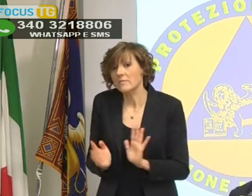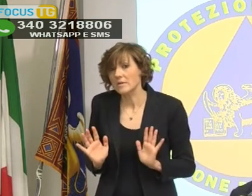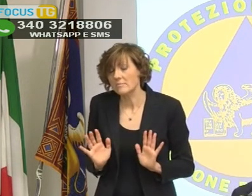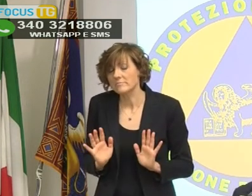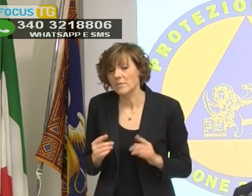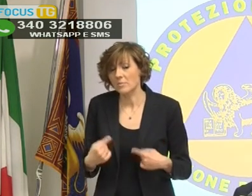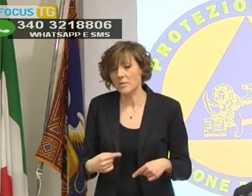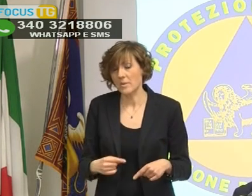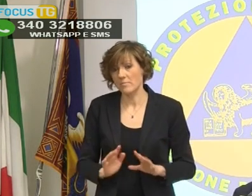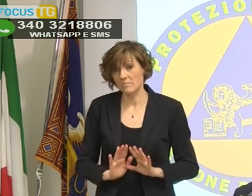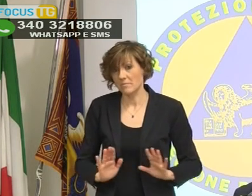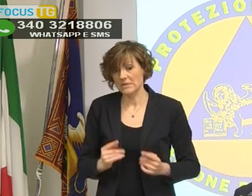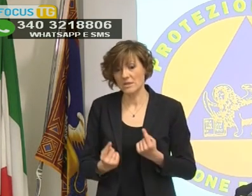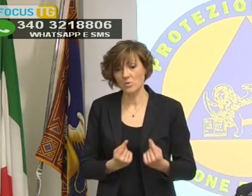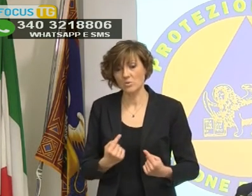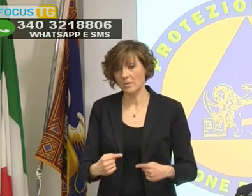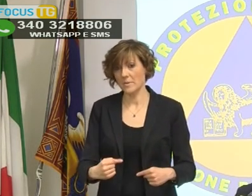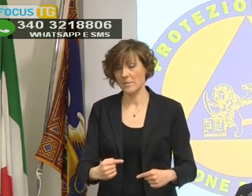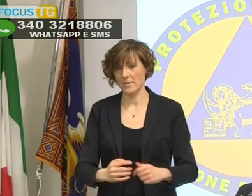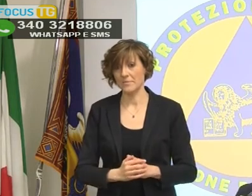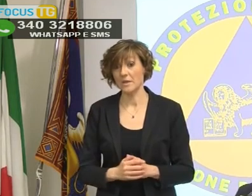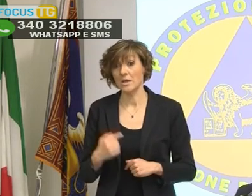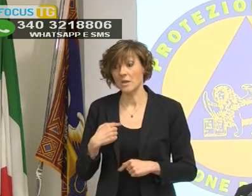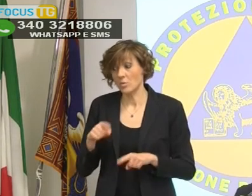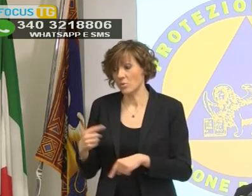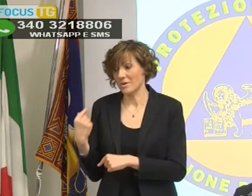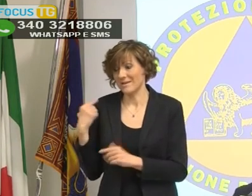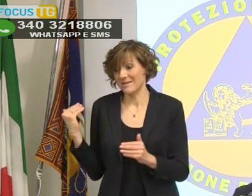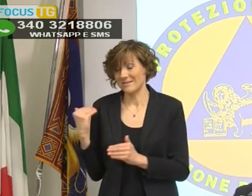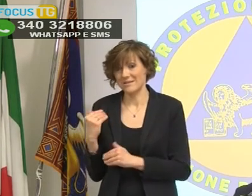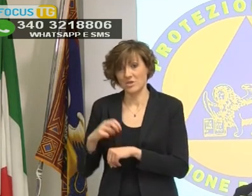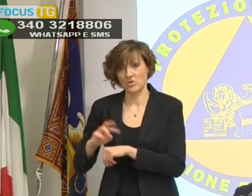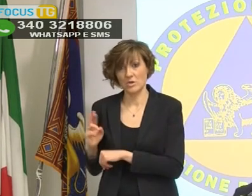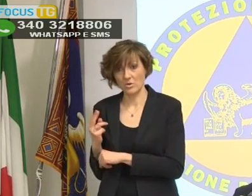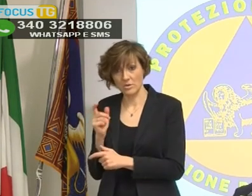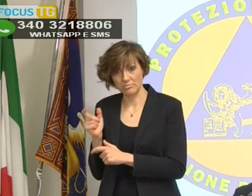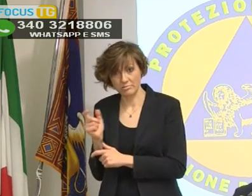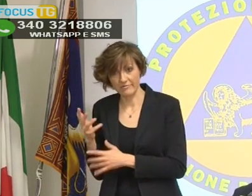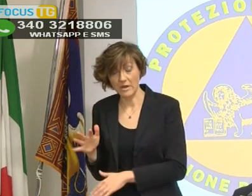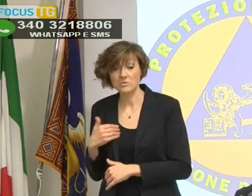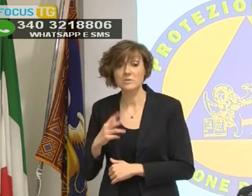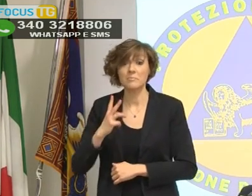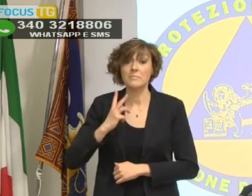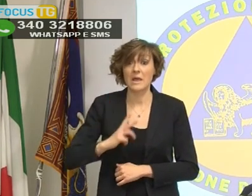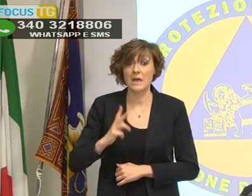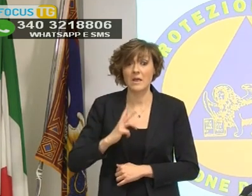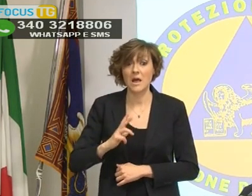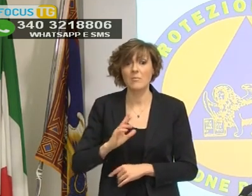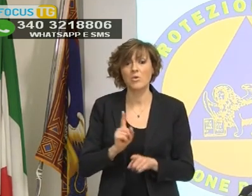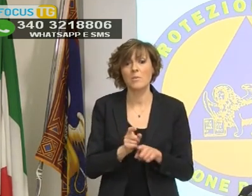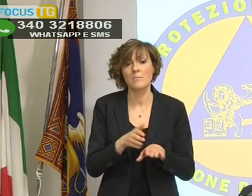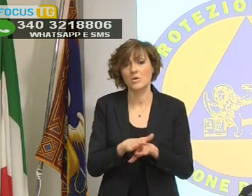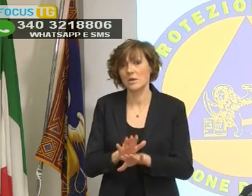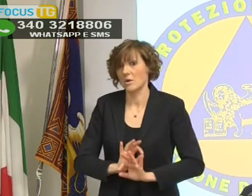senso che lì diciamo, ho sentito il dottor Rigoli anche ieri sera, insomma, si spera di chiuderla con nessuna